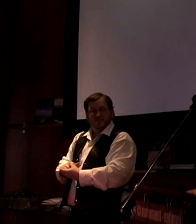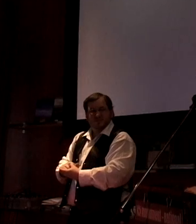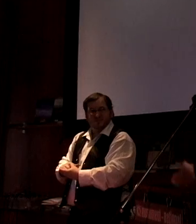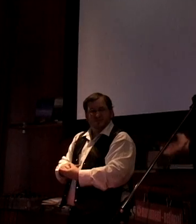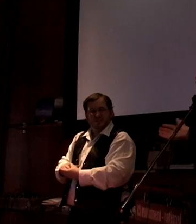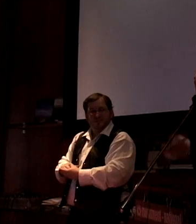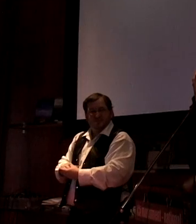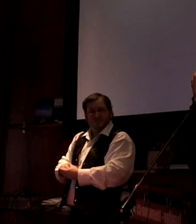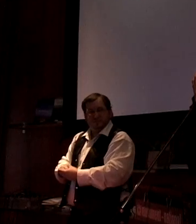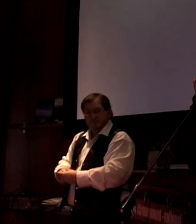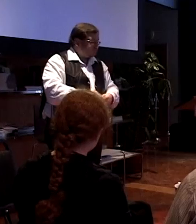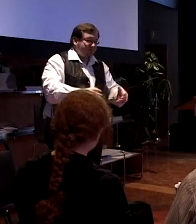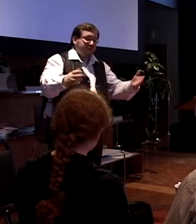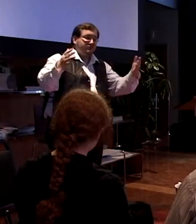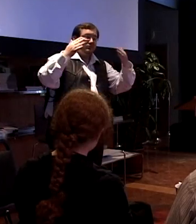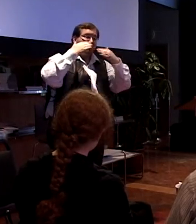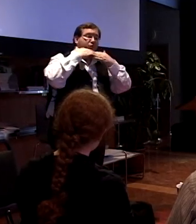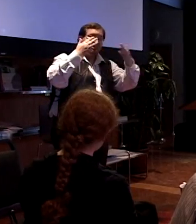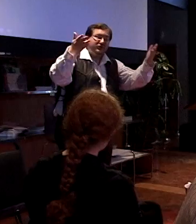laisser Jean-François faire sa conclusion.